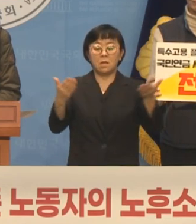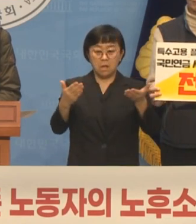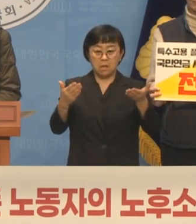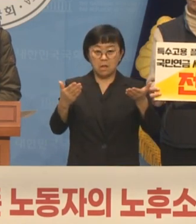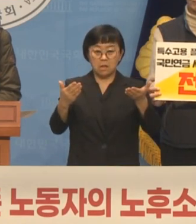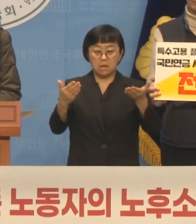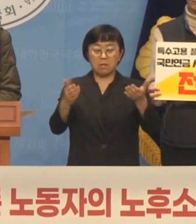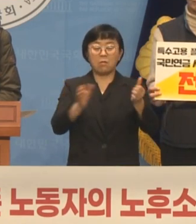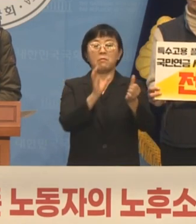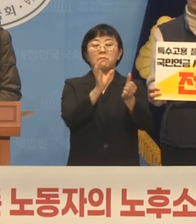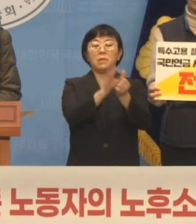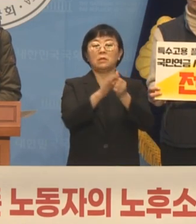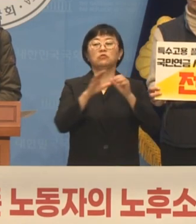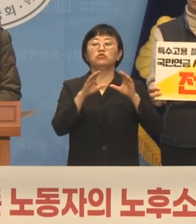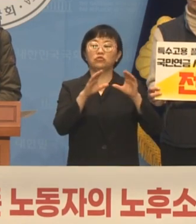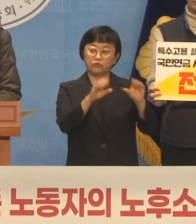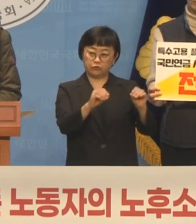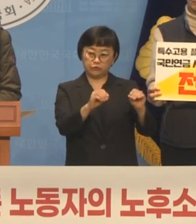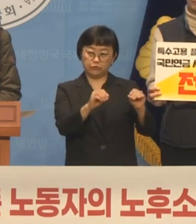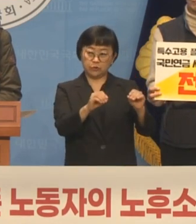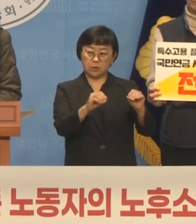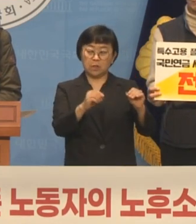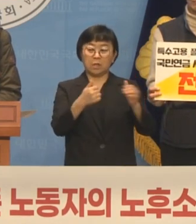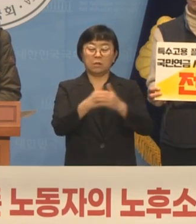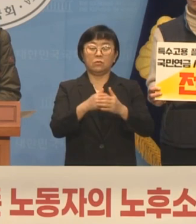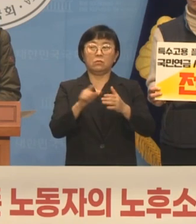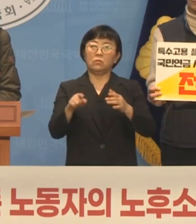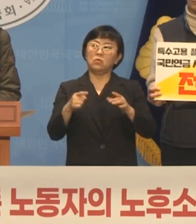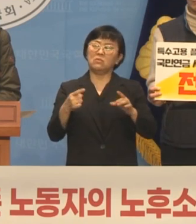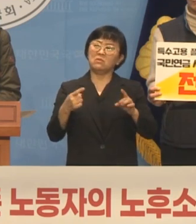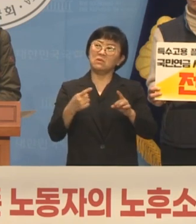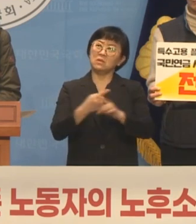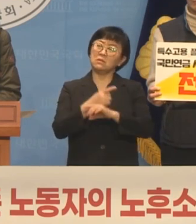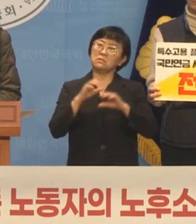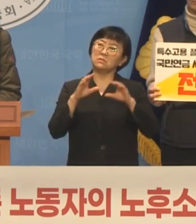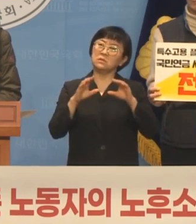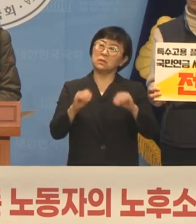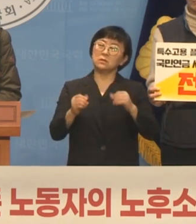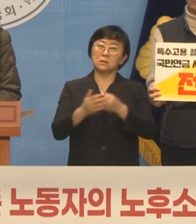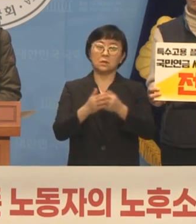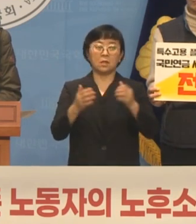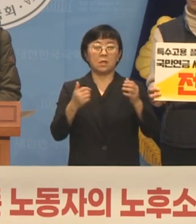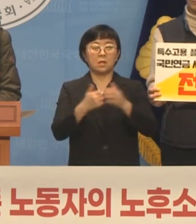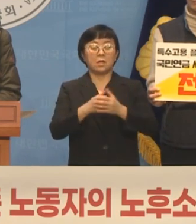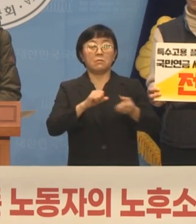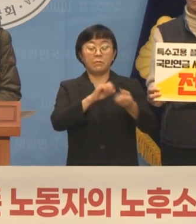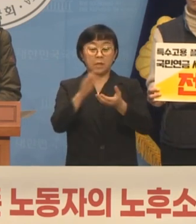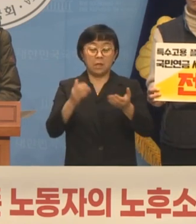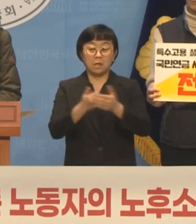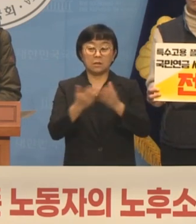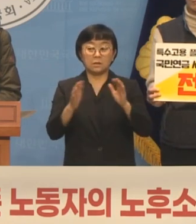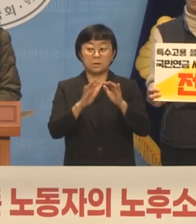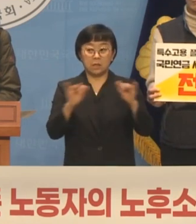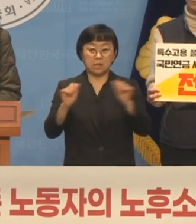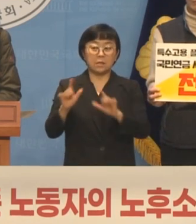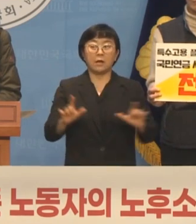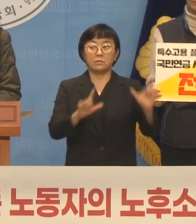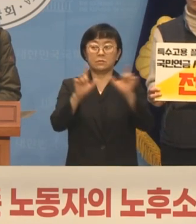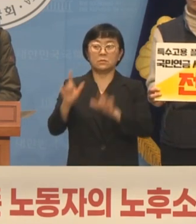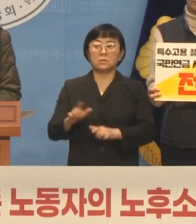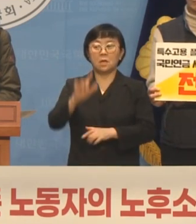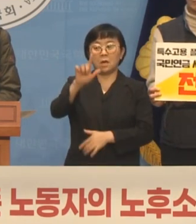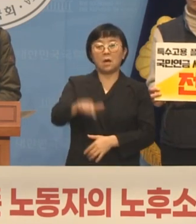배정을 중지하거나 계정을 정지하기도 합니다. 플랫폼 노동자들의 삶은